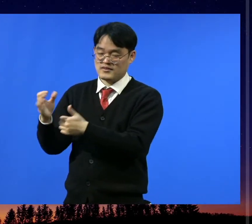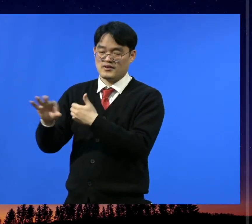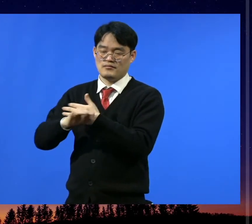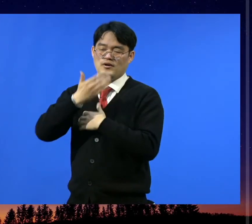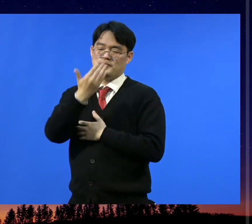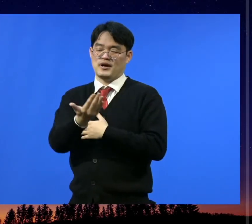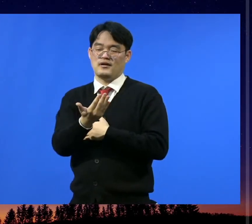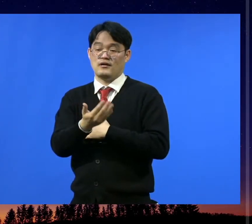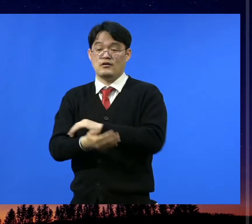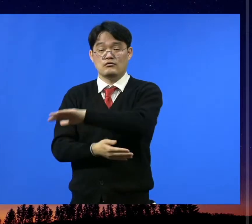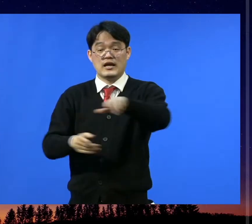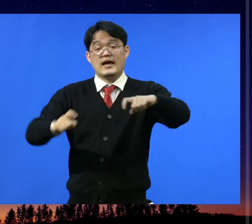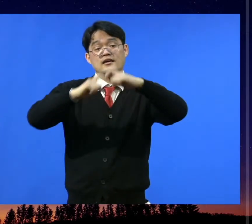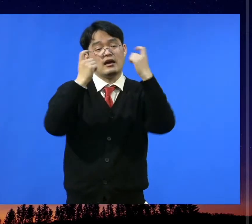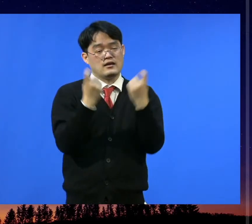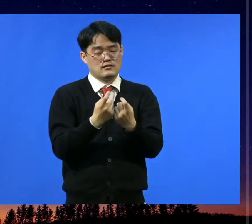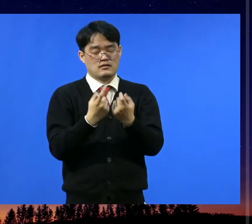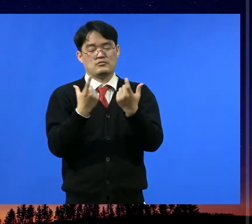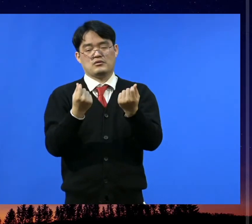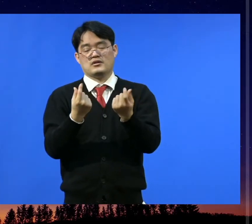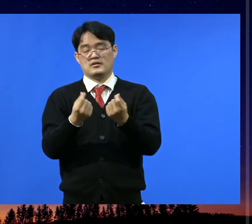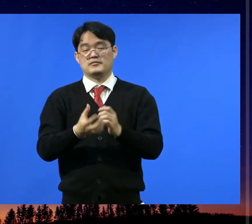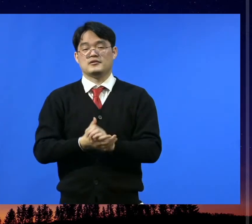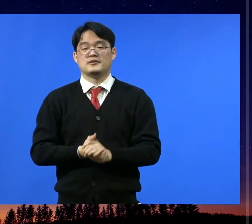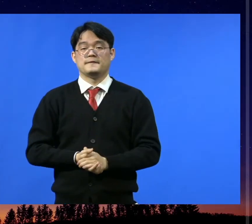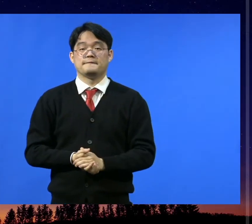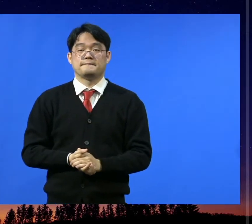우리 개인에게도 마찬가지, 개인에도 마찬가지.